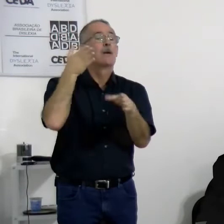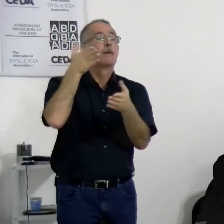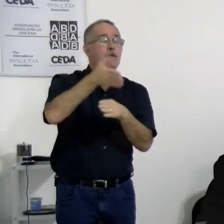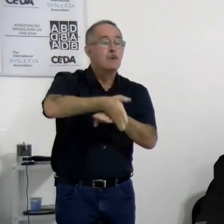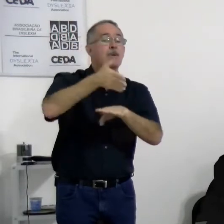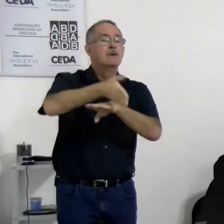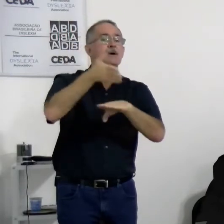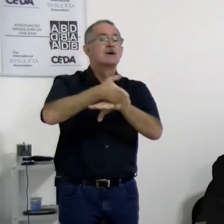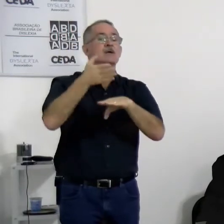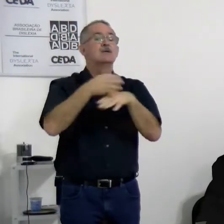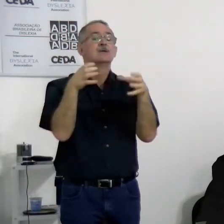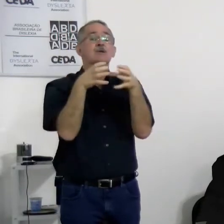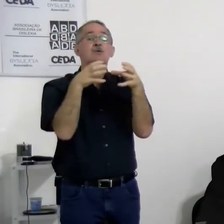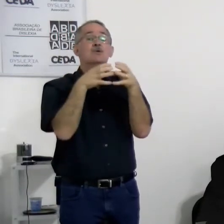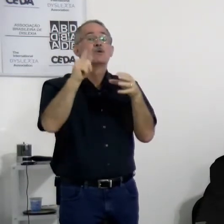hoje.